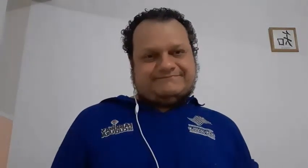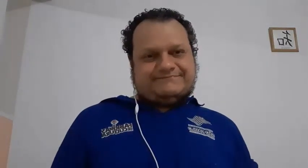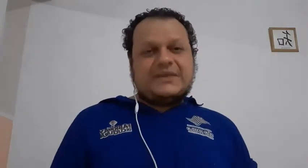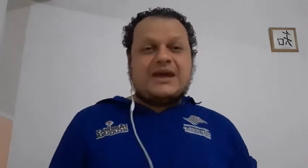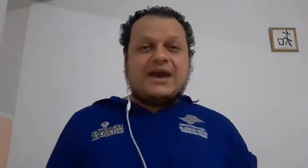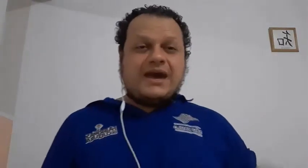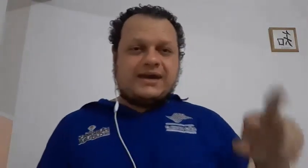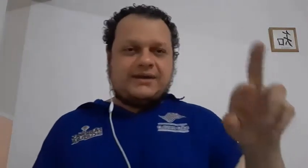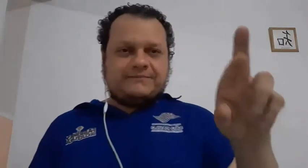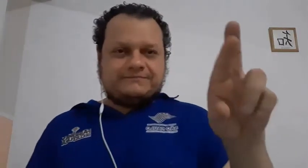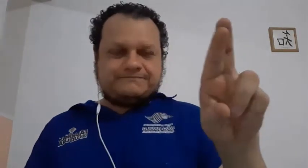R.